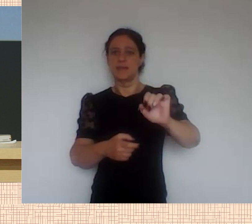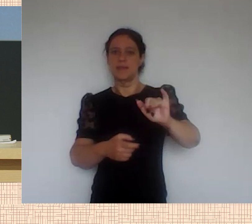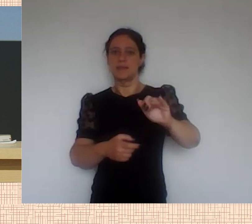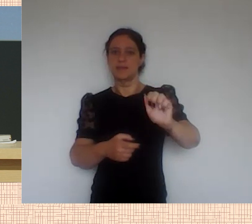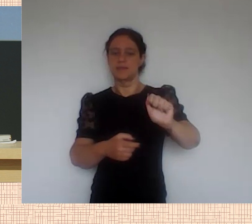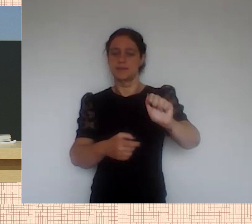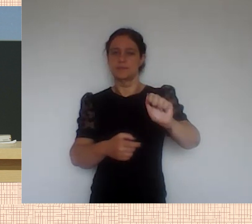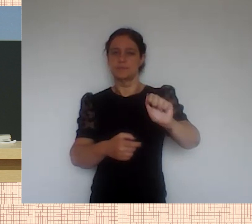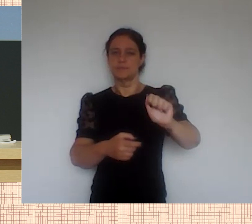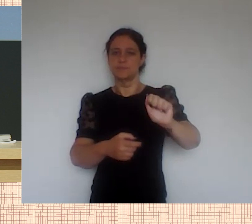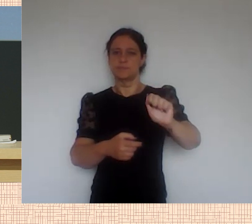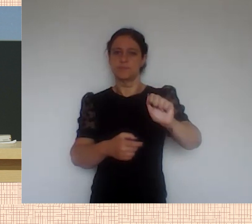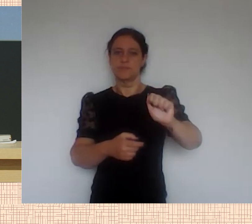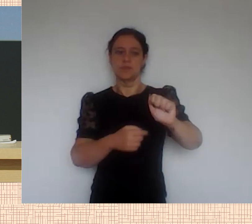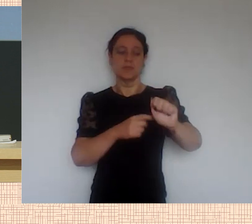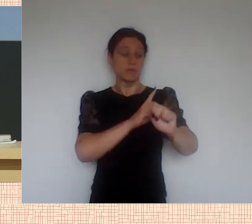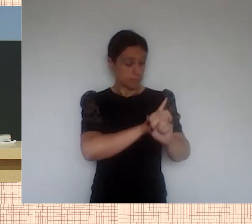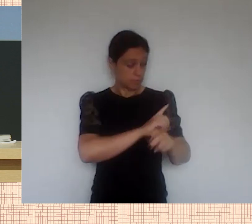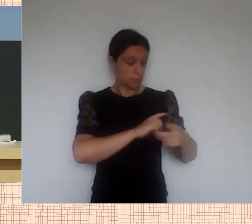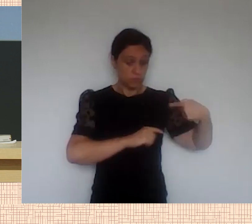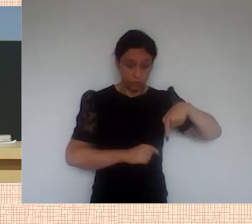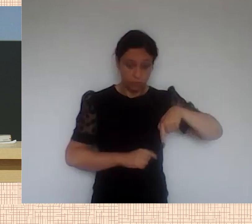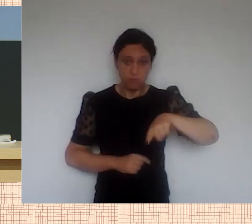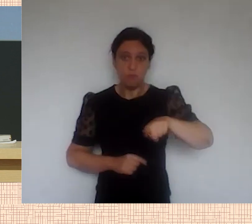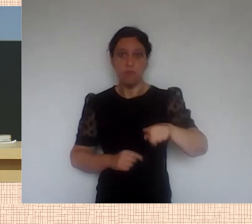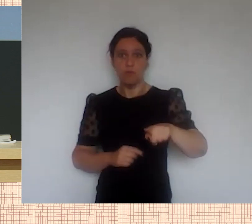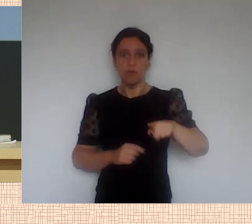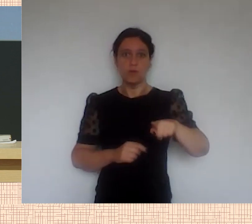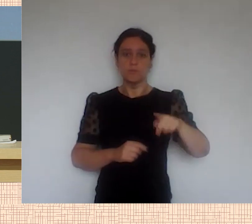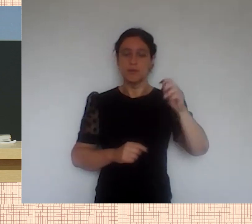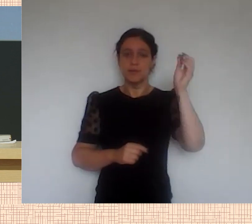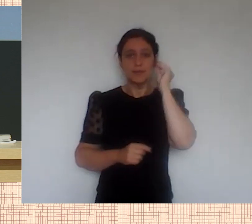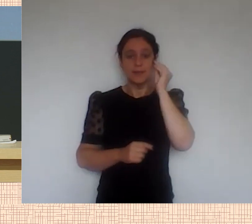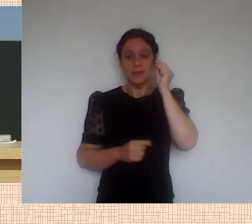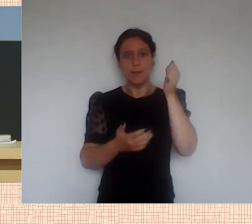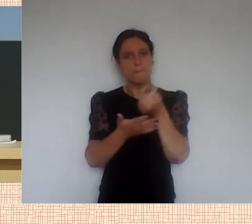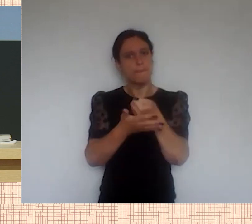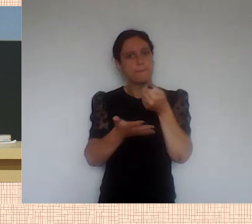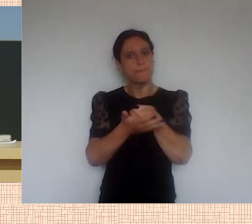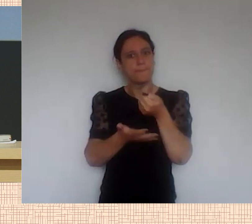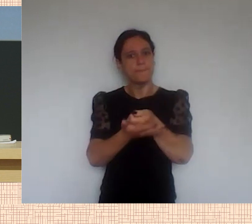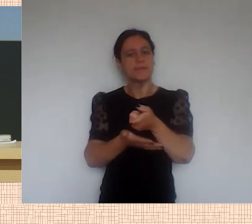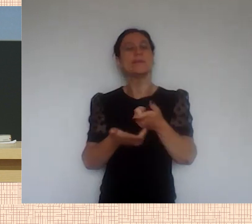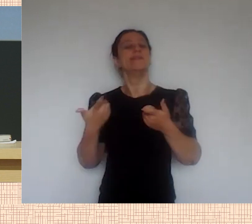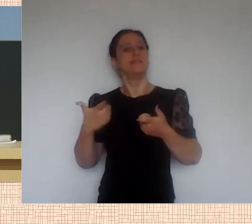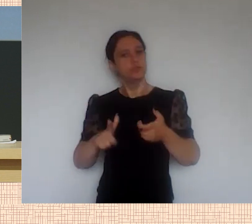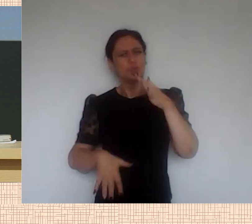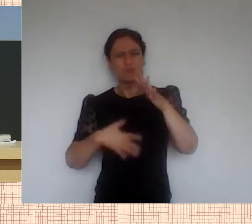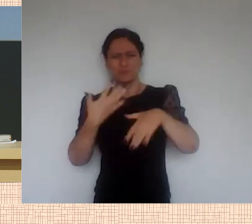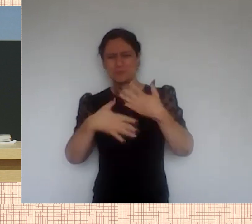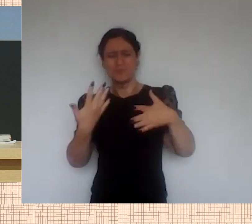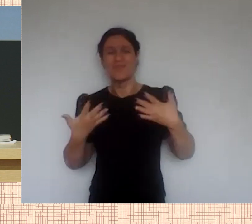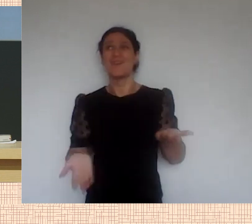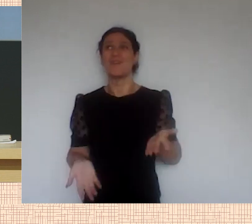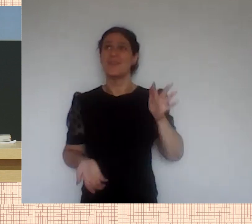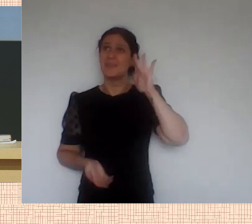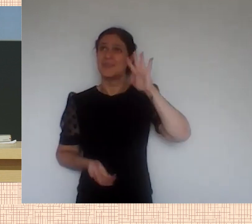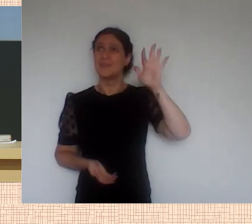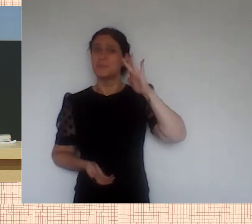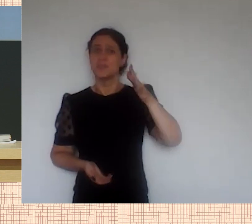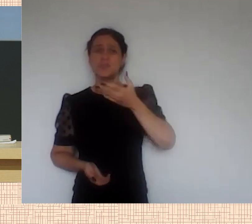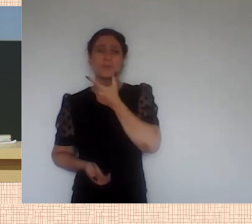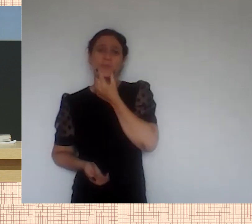de novo aquele tumulto. Pensa bem, um menino, Timóteo, era menino